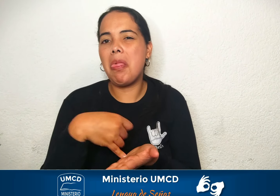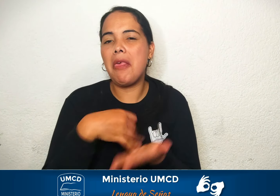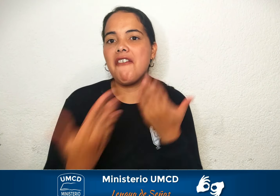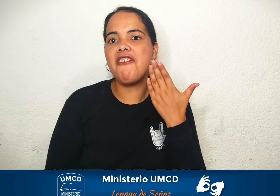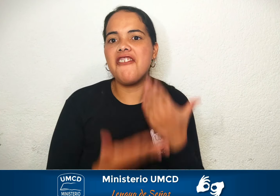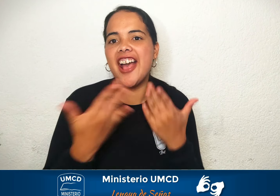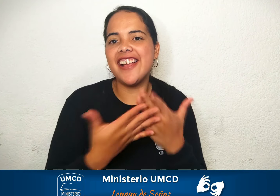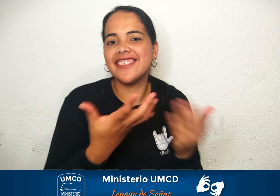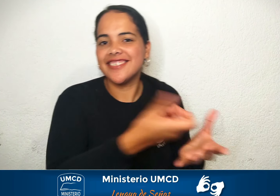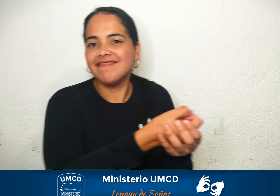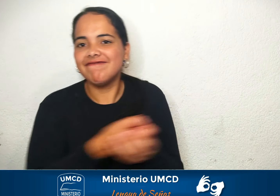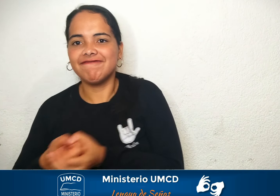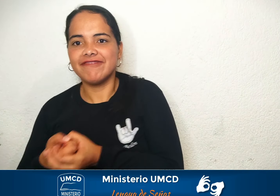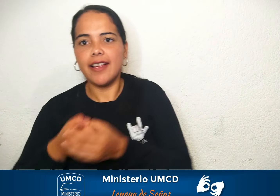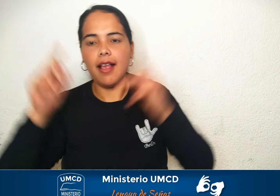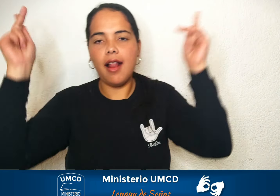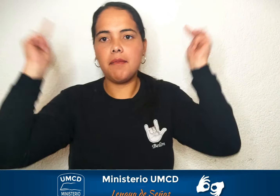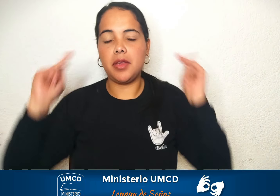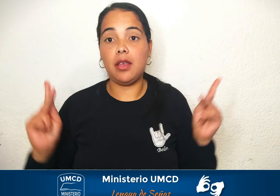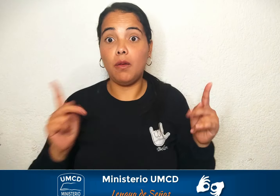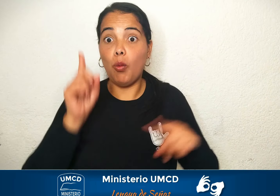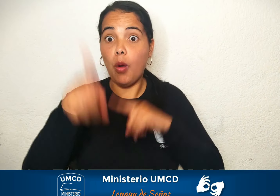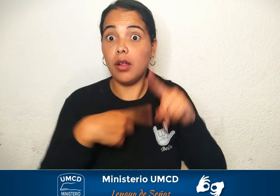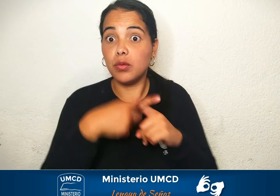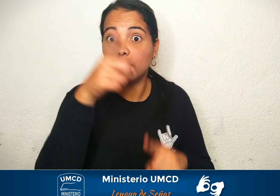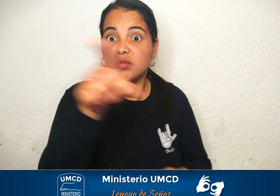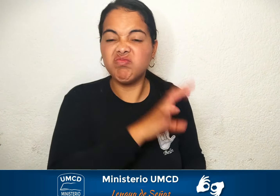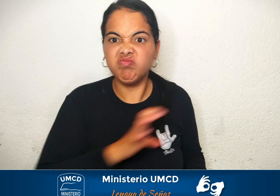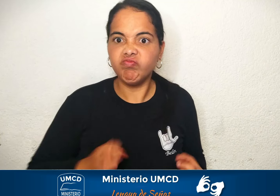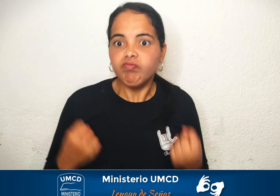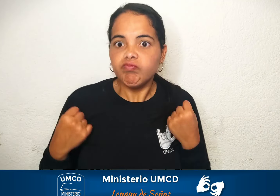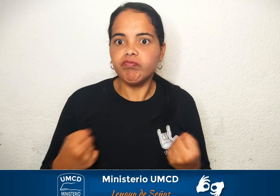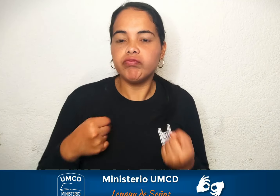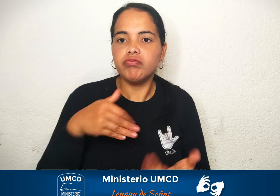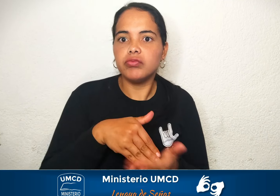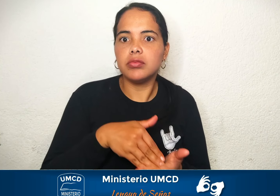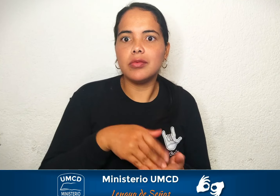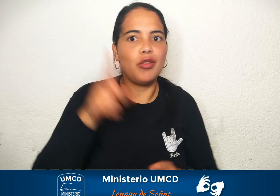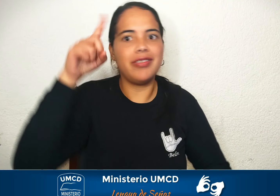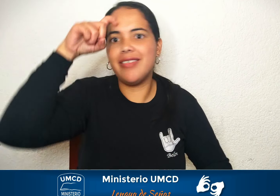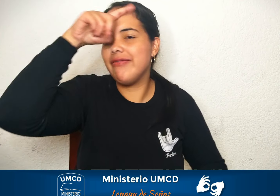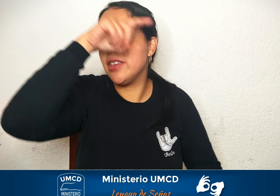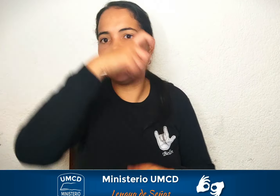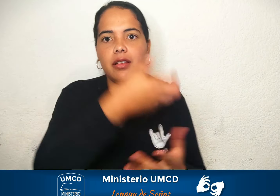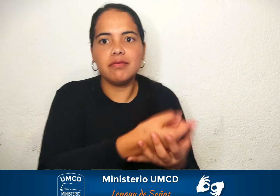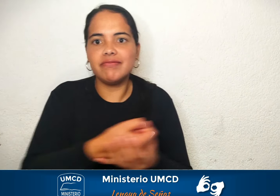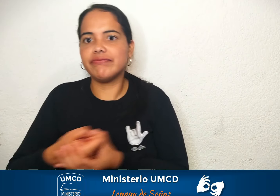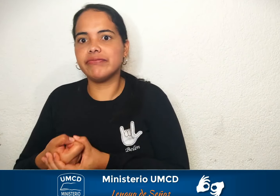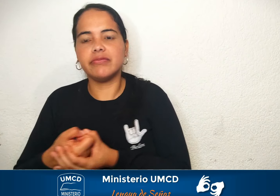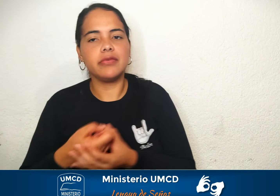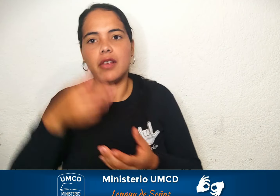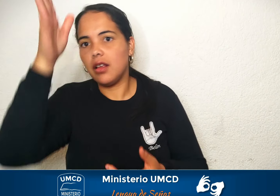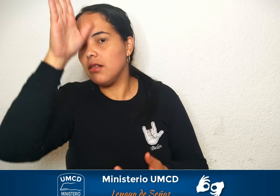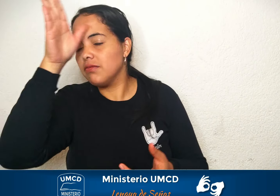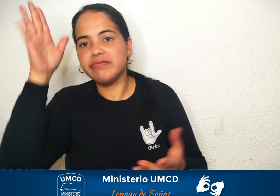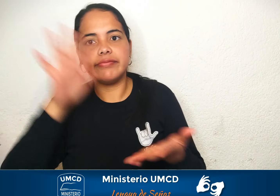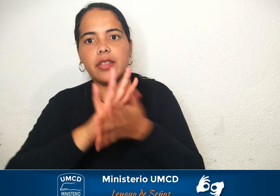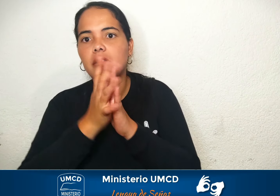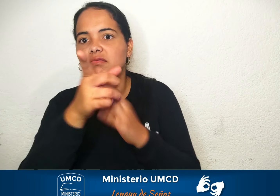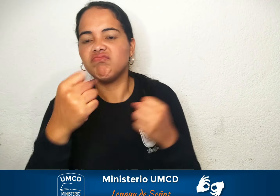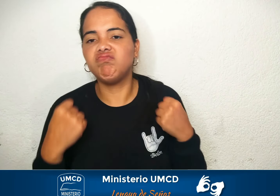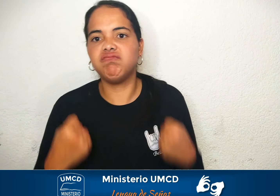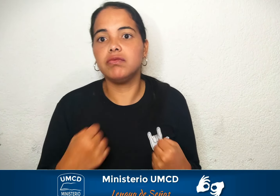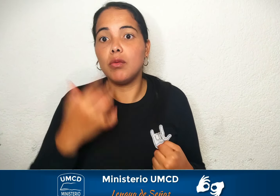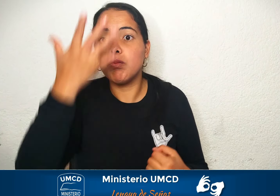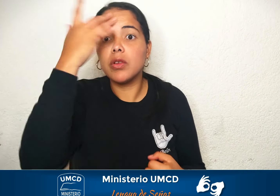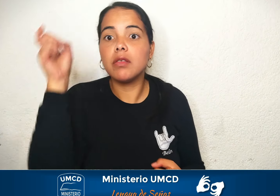que en una persona que ha desarrollado madurez. Una persona carnal se caracteriza, como vemos en estos dos